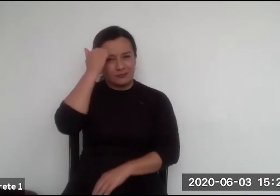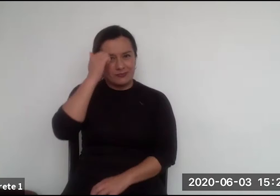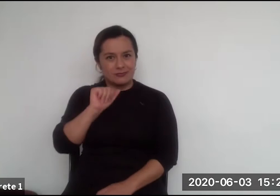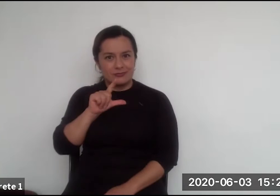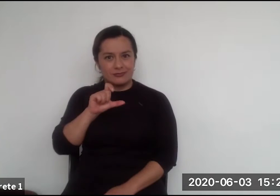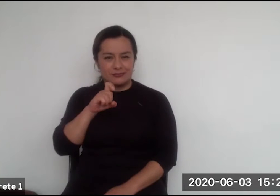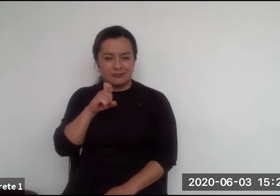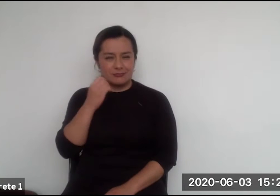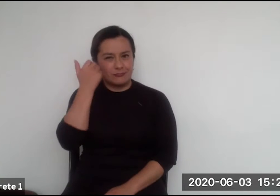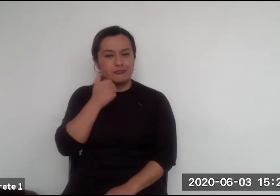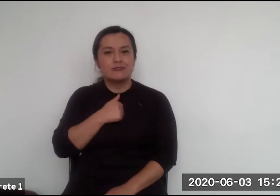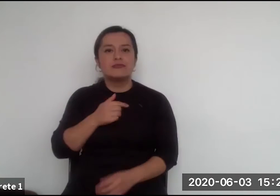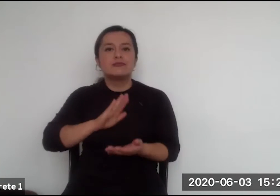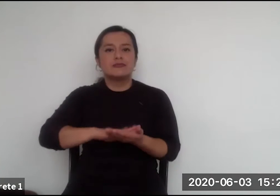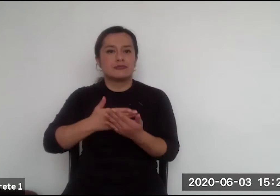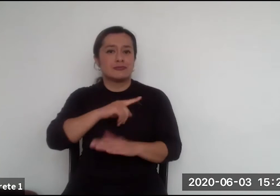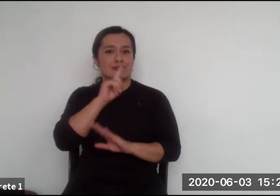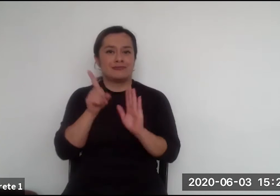especificamente